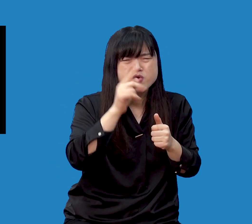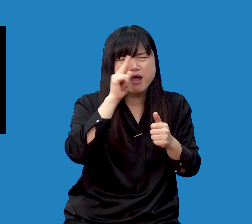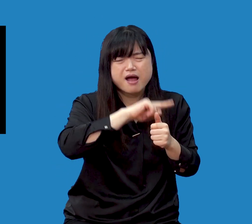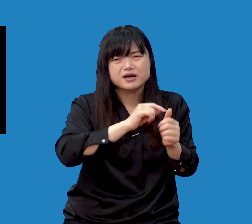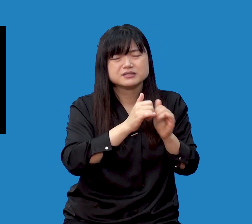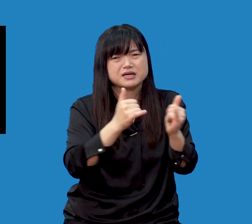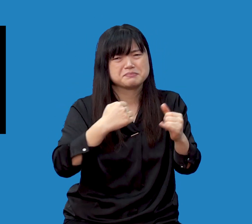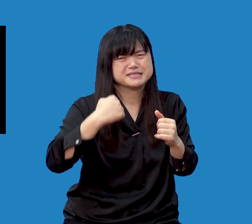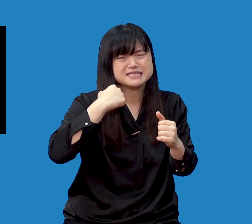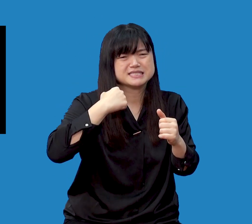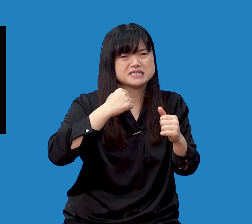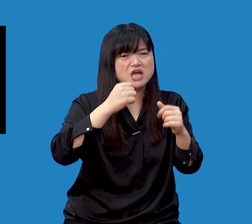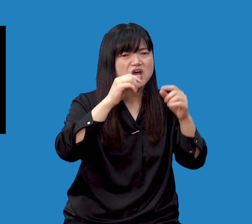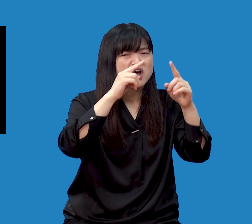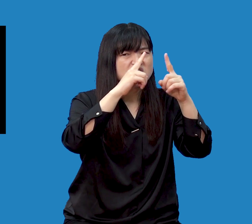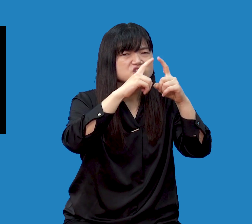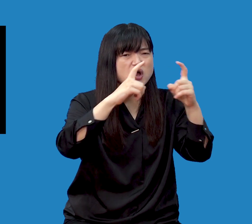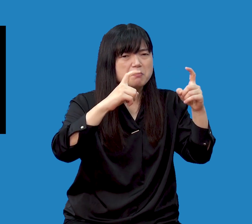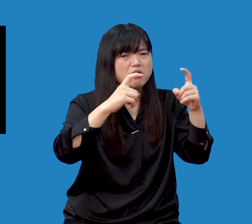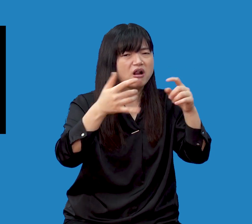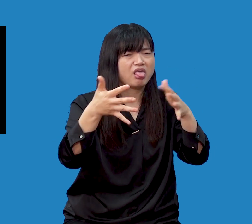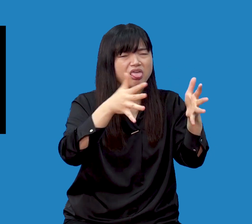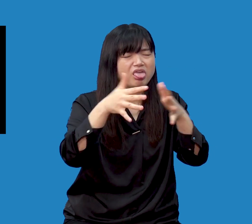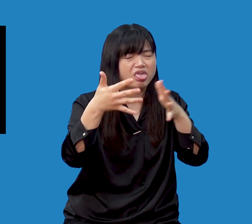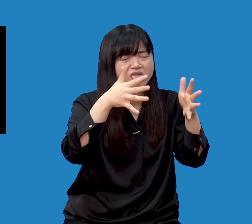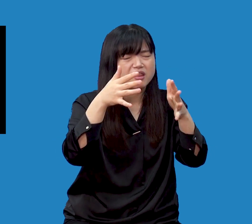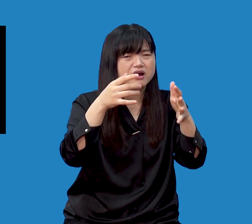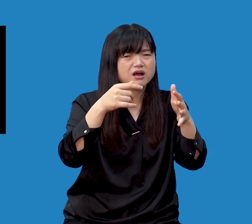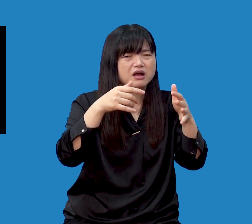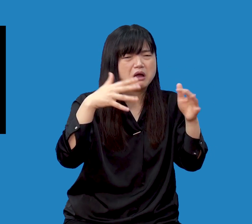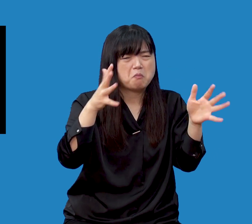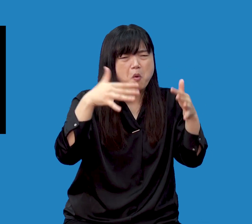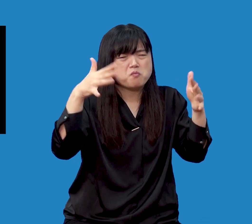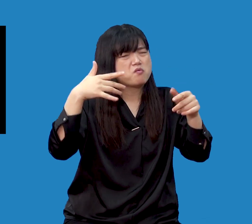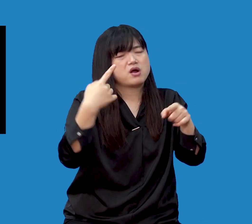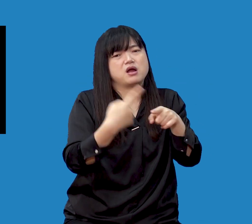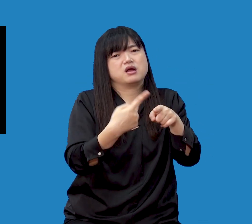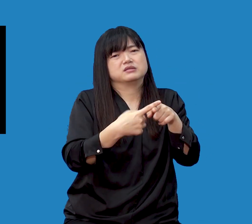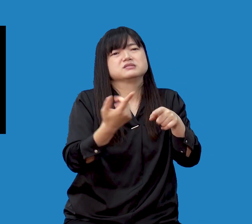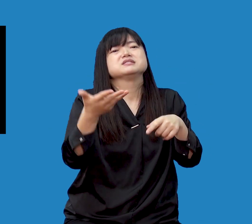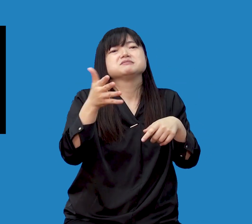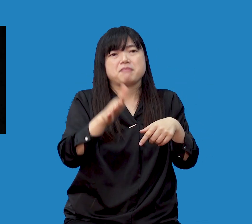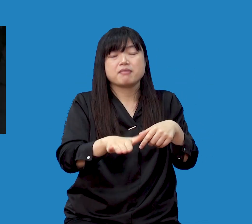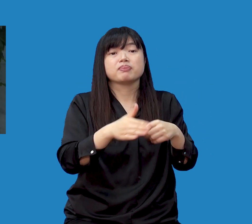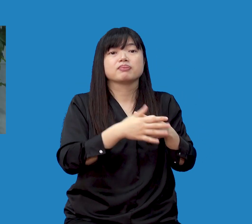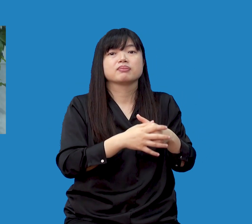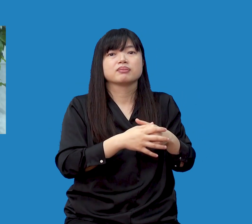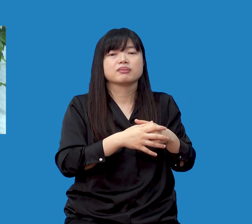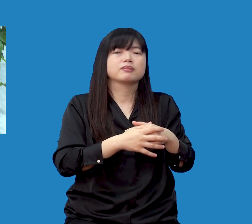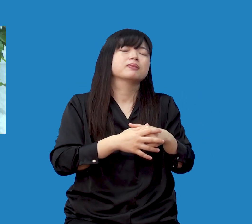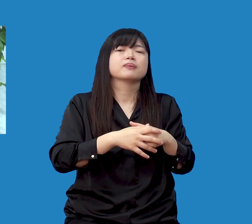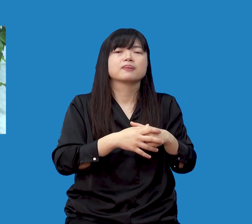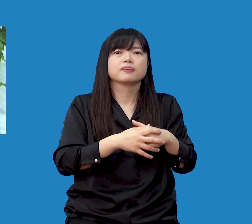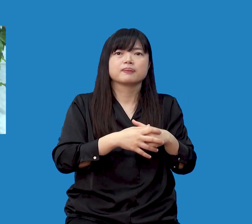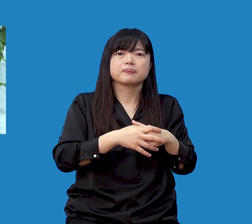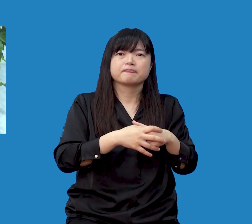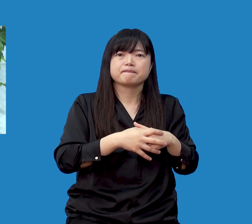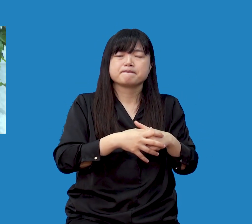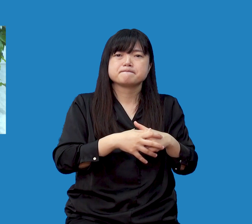자들의 기세는 성벽을 뒤흔드는 폭풍과 같으나 그렇습니다.